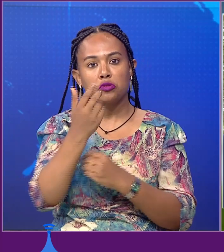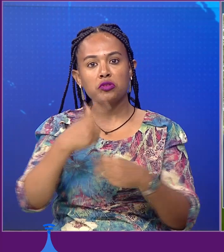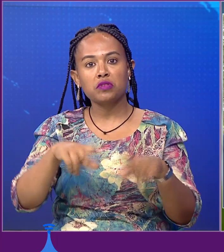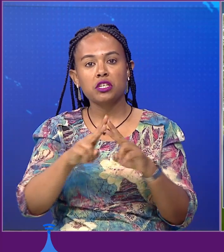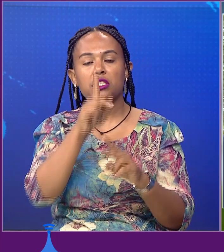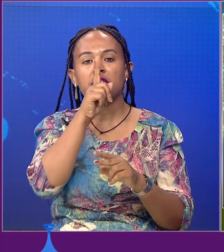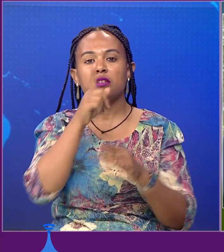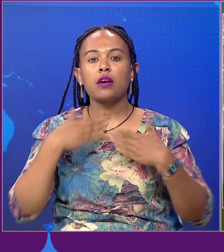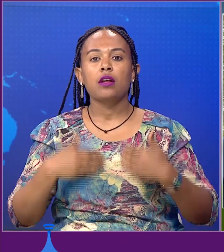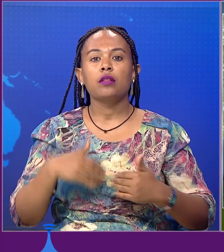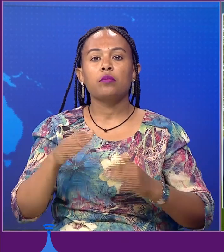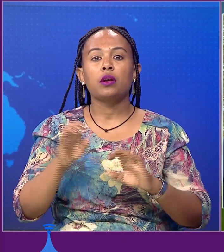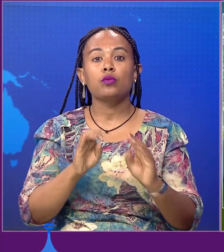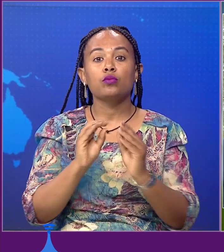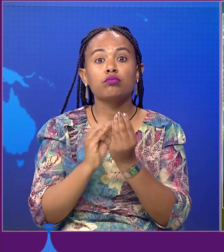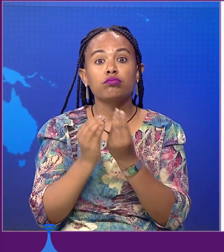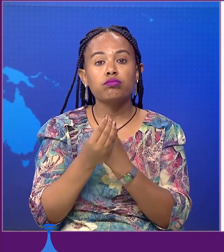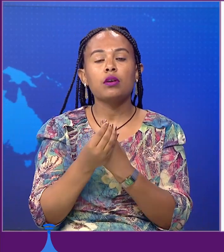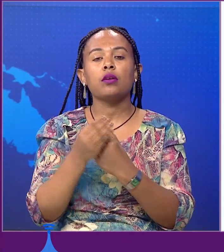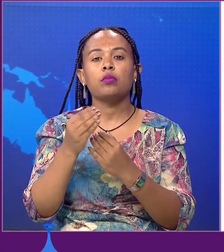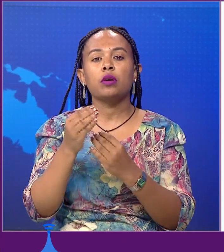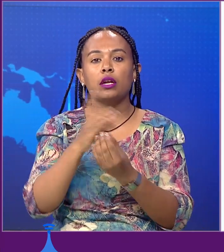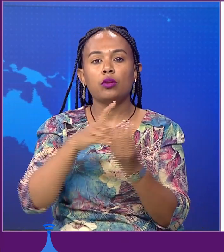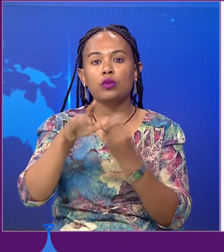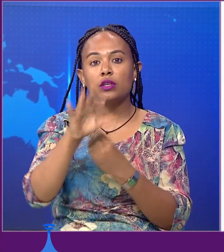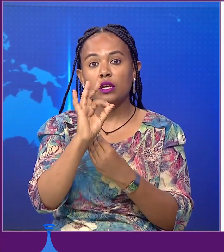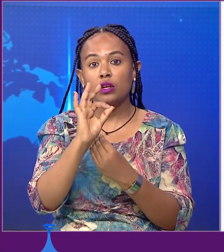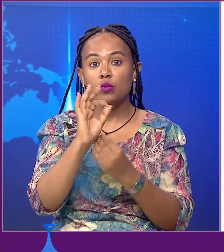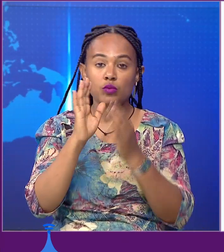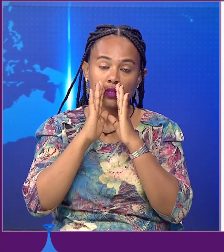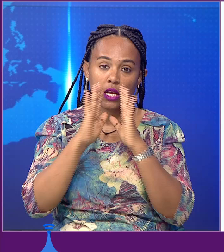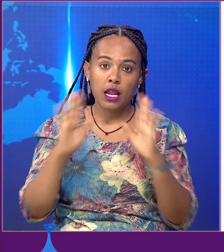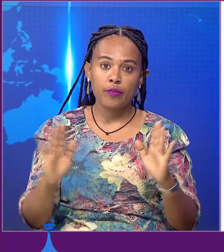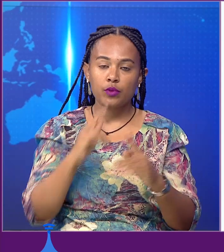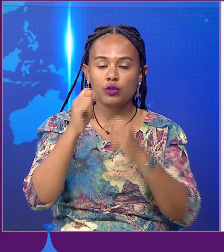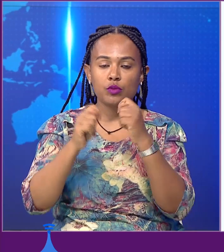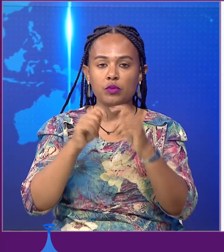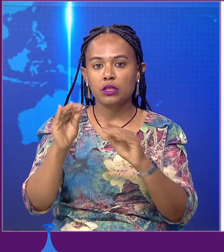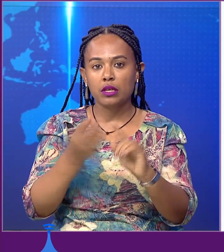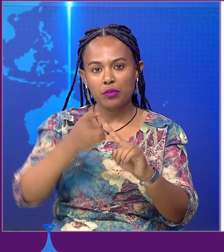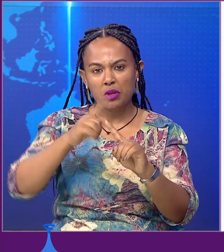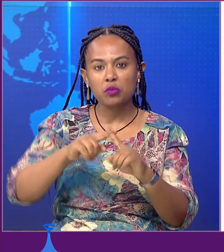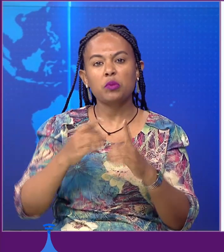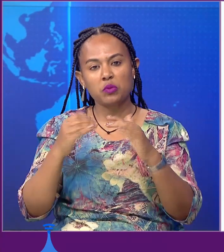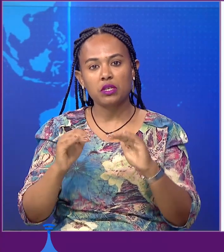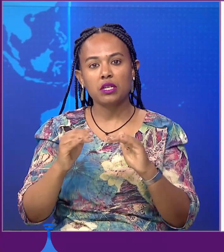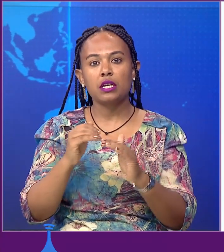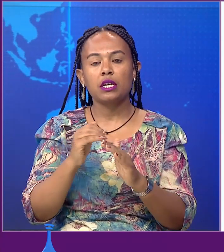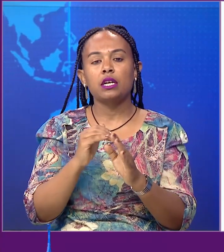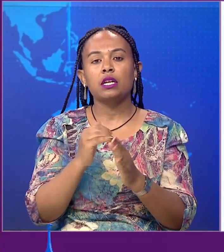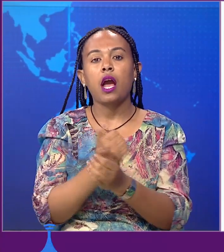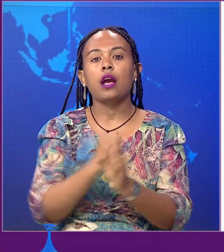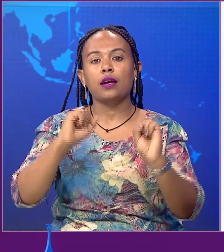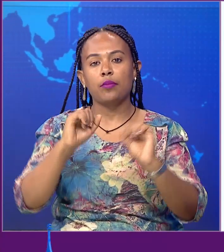የጸጥታ አካላት ባደረጉት ርብርብ በክልላችን የተገኘው አንጻራዊ ሰላም የቱሪዝሙን እንቅስቃሴ መልሶ በተወሰነ መንገድ እንዲያገግም